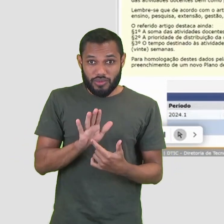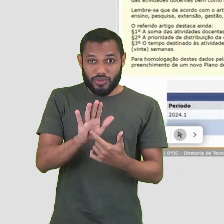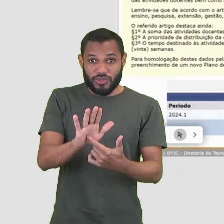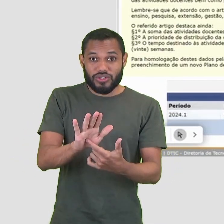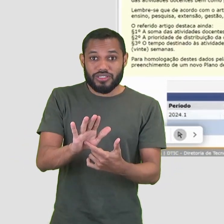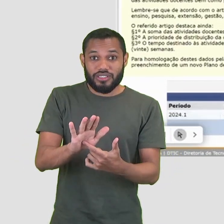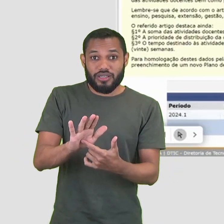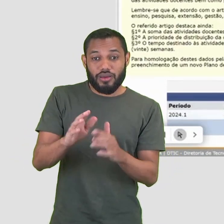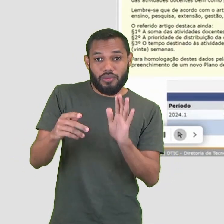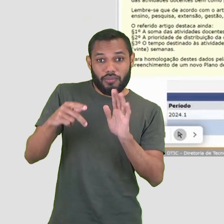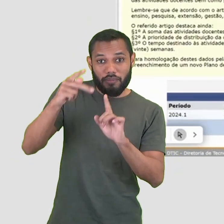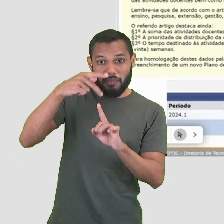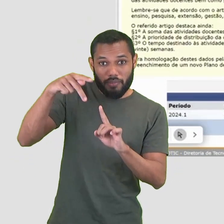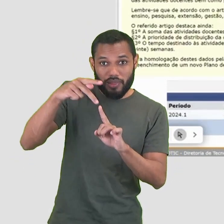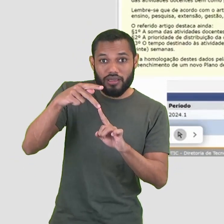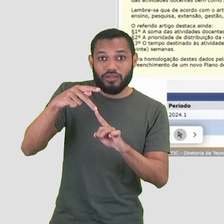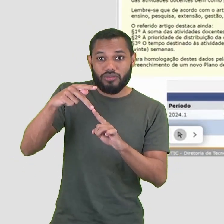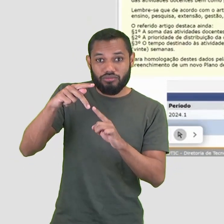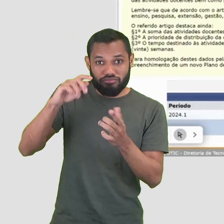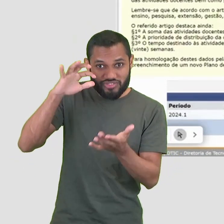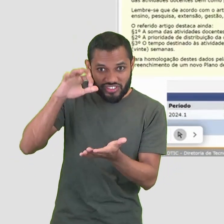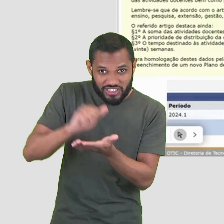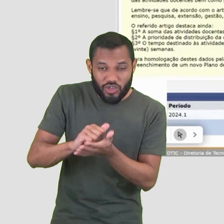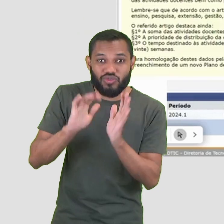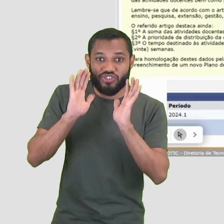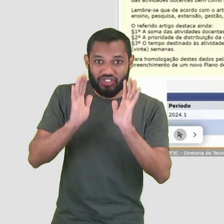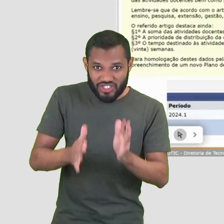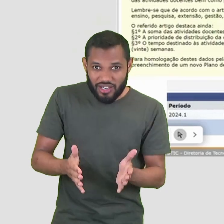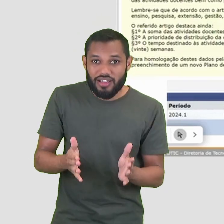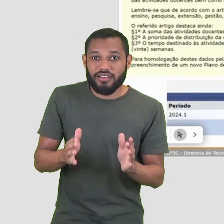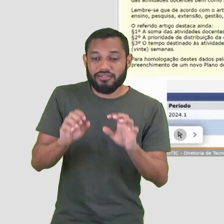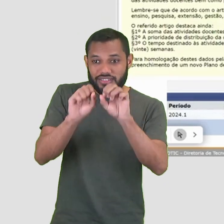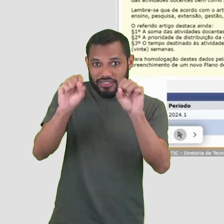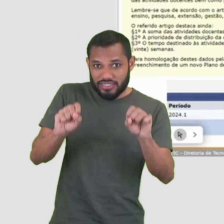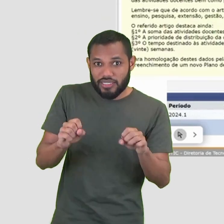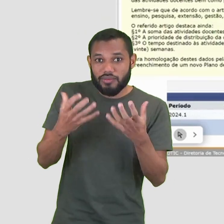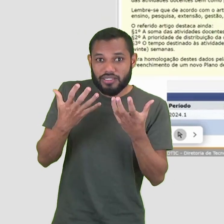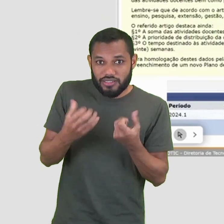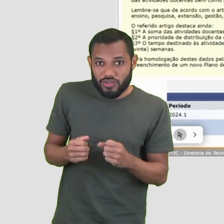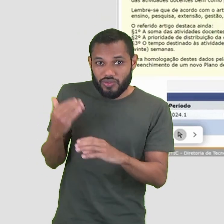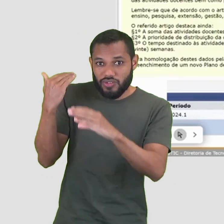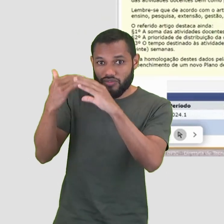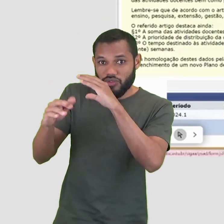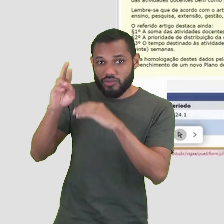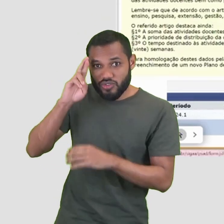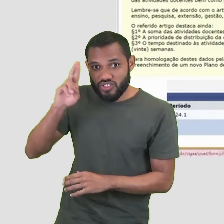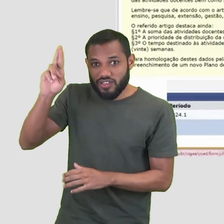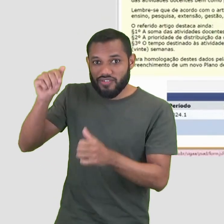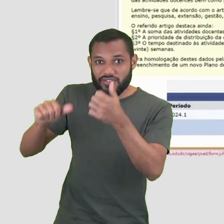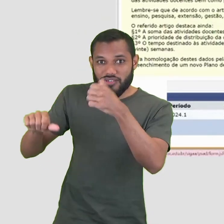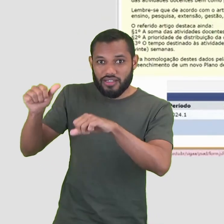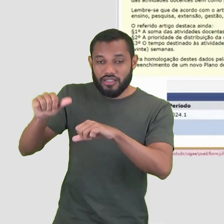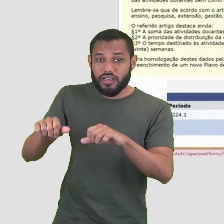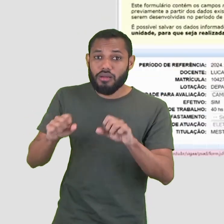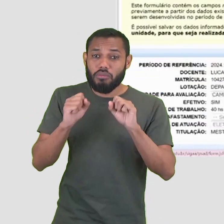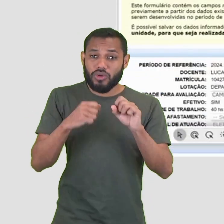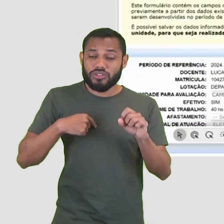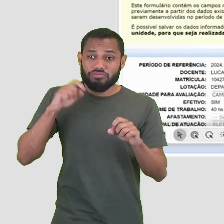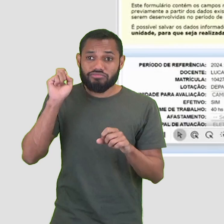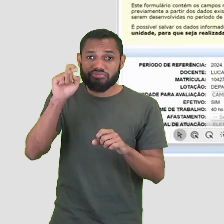como submetido para homologação da chefia. Eu posso clicar aqui em visualizar